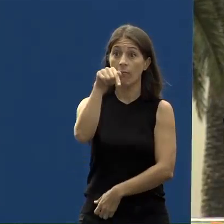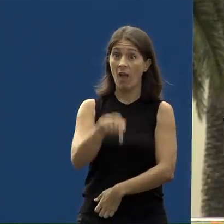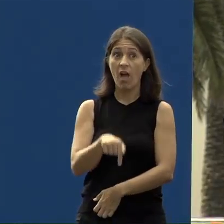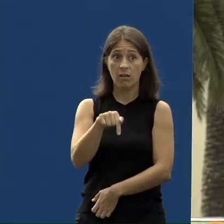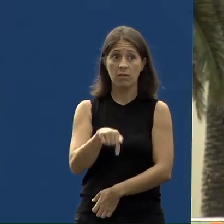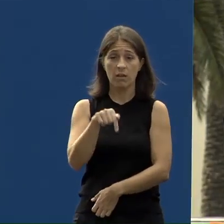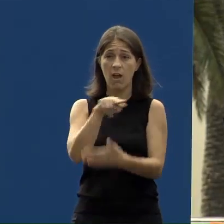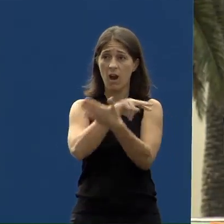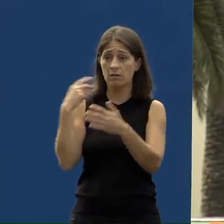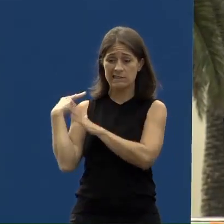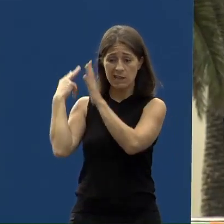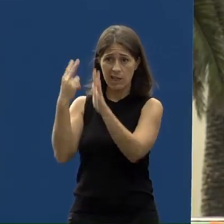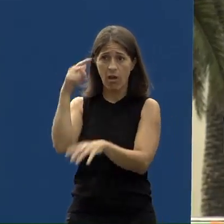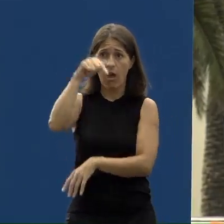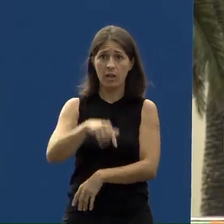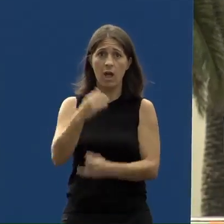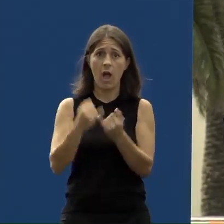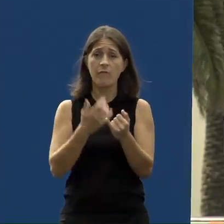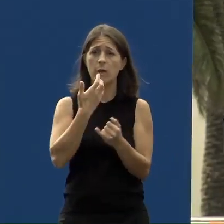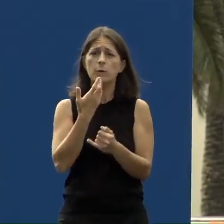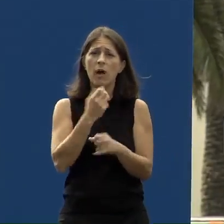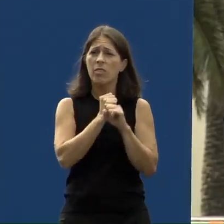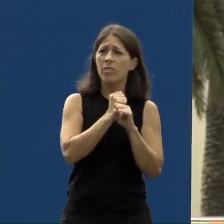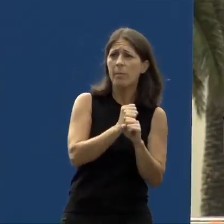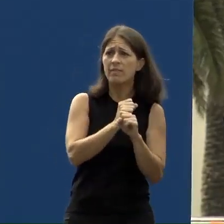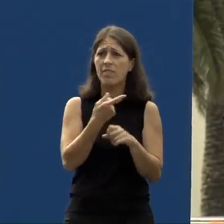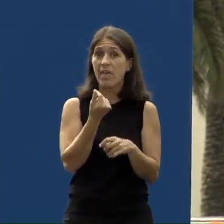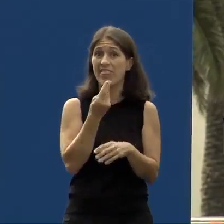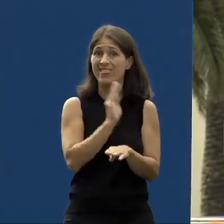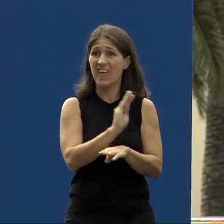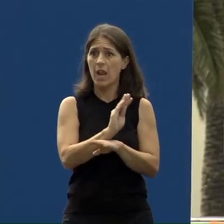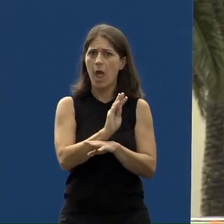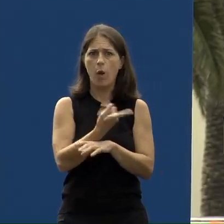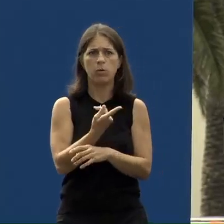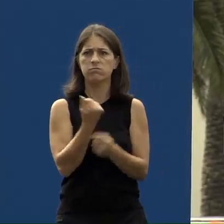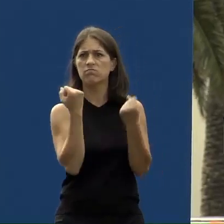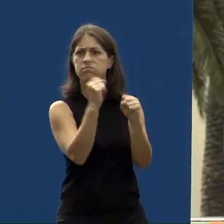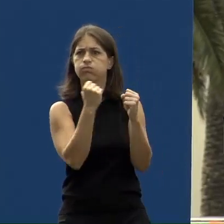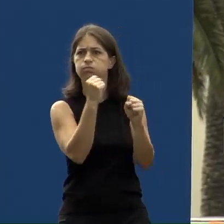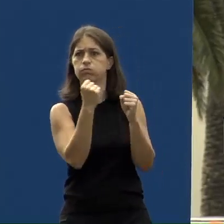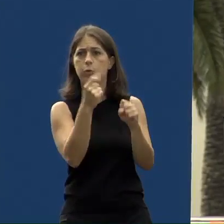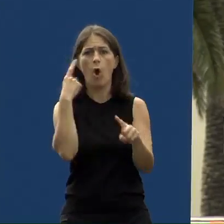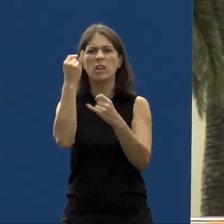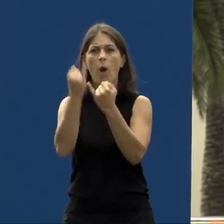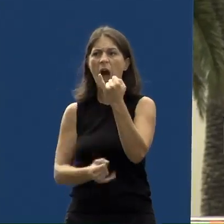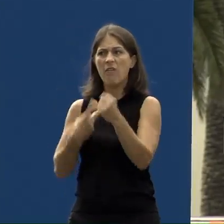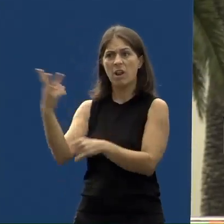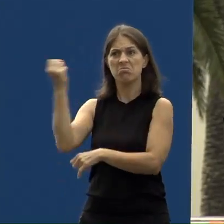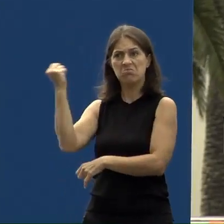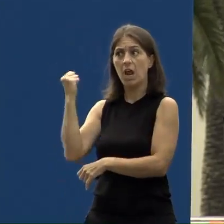neste país durante 7 anos se denegou as prestacións por dependencia aos dependentes que as necesitaban, solamente para cadrar ca